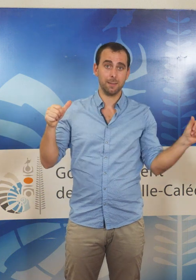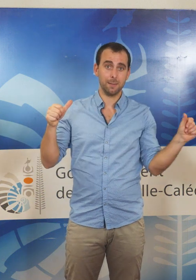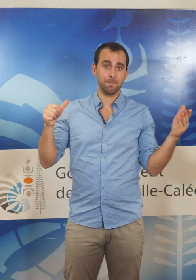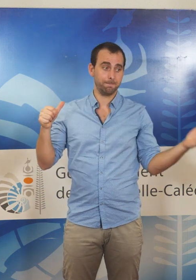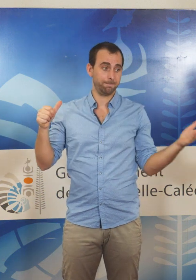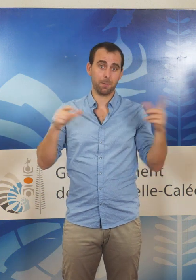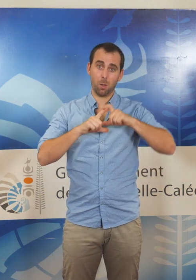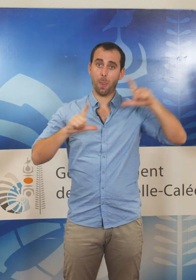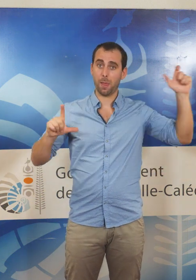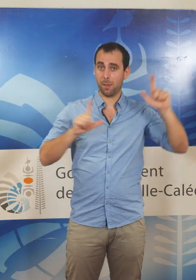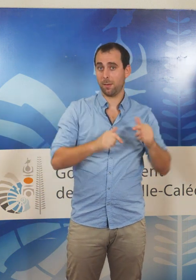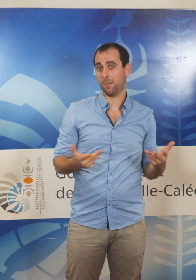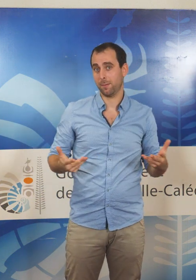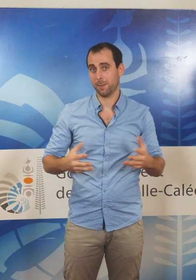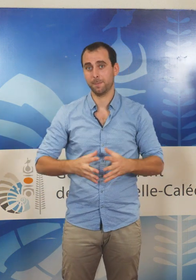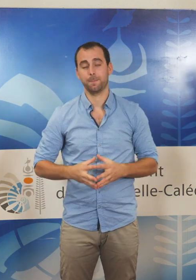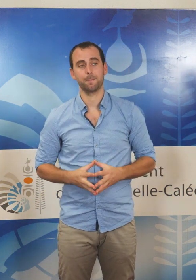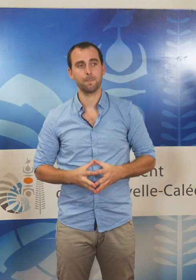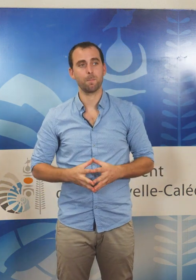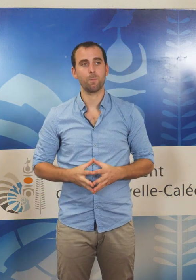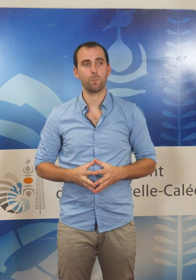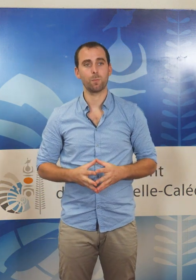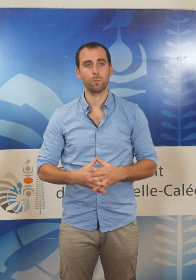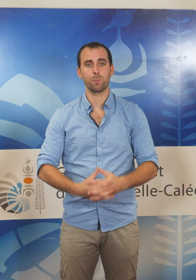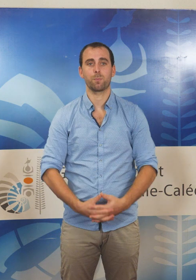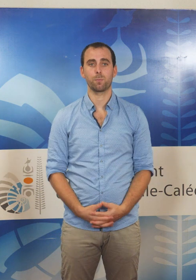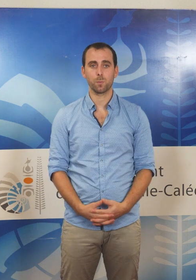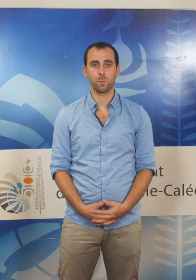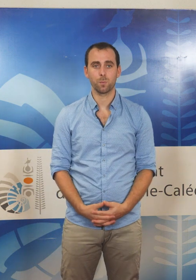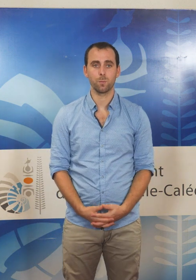sur la Grande Terre. Voilà. Attends, je vais mettre juste...